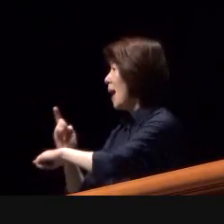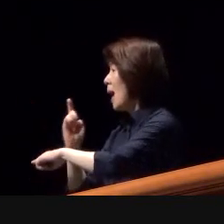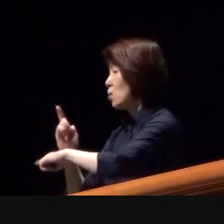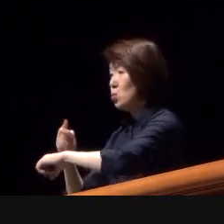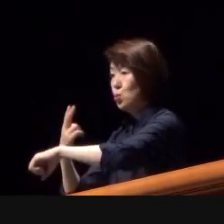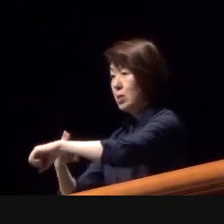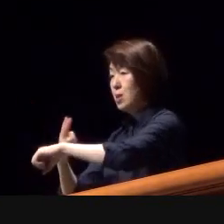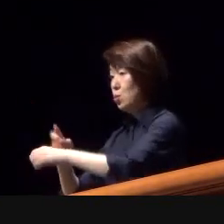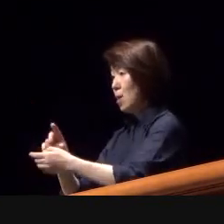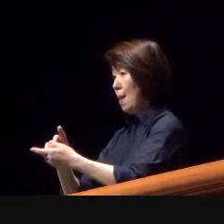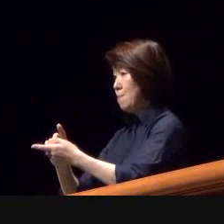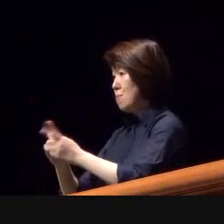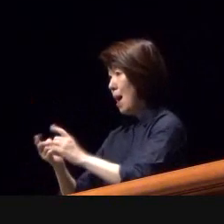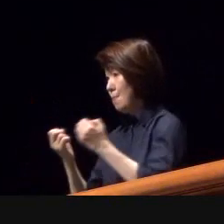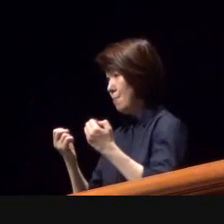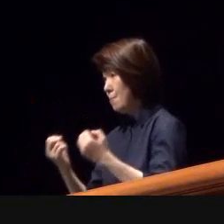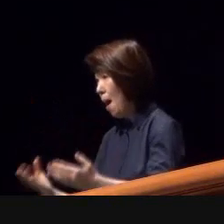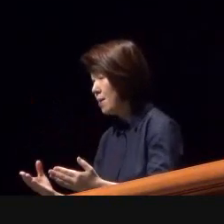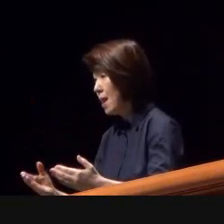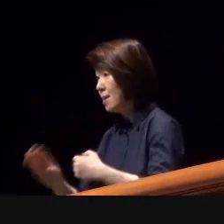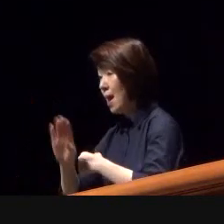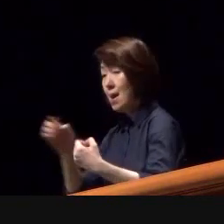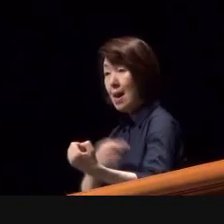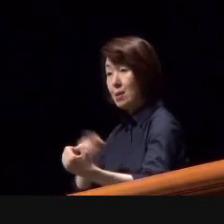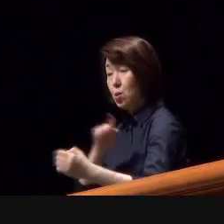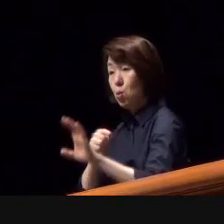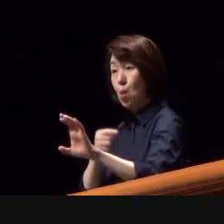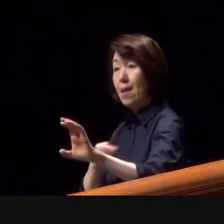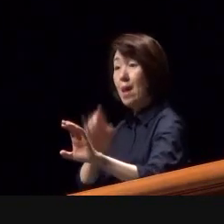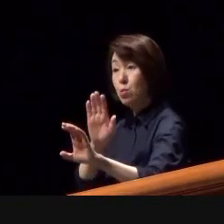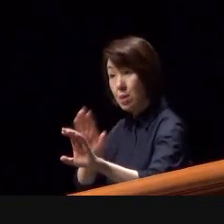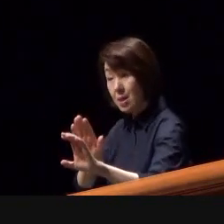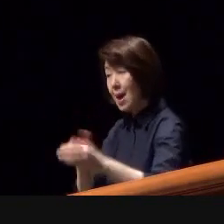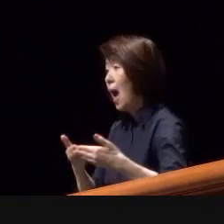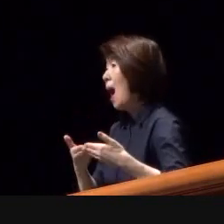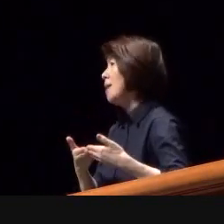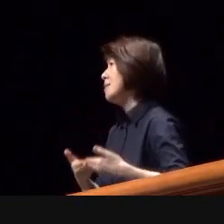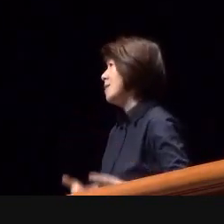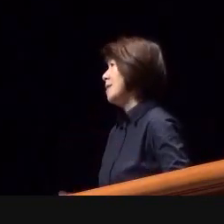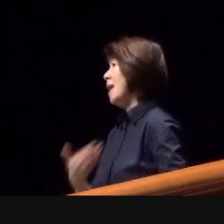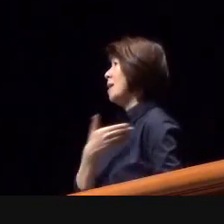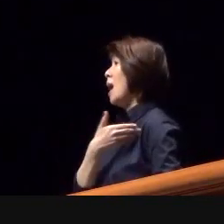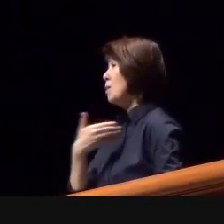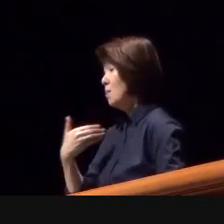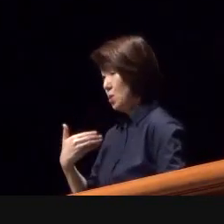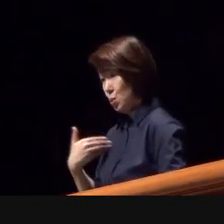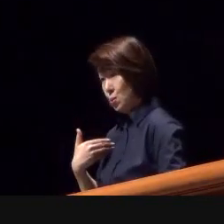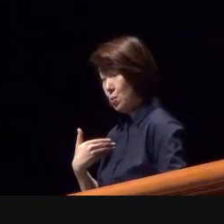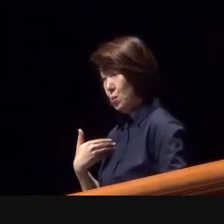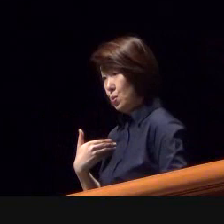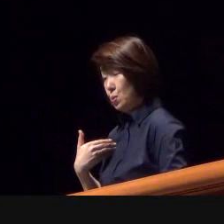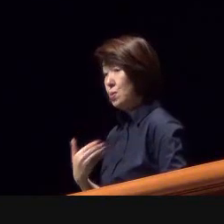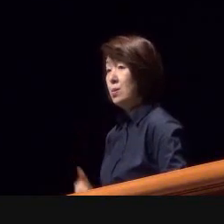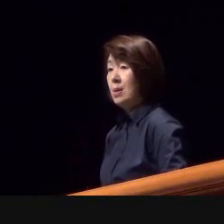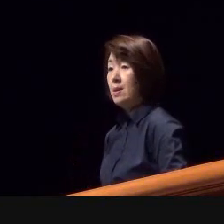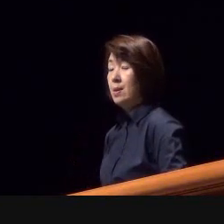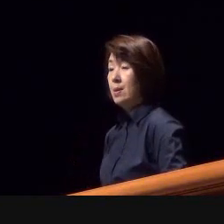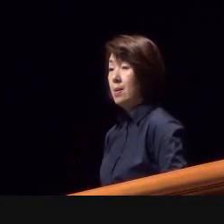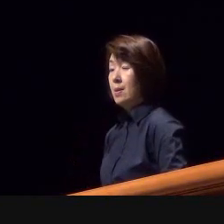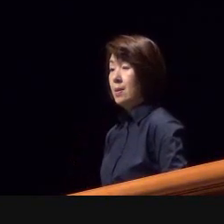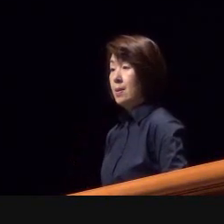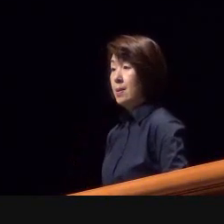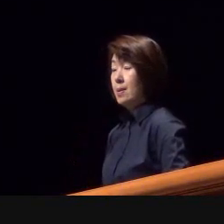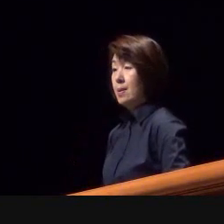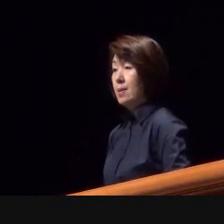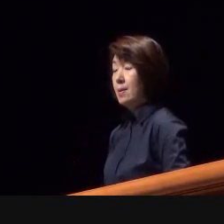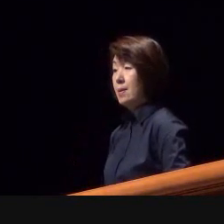れで原子力発電、原子力エネルギー安全になりますよと、新たな